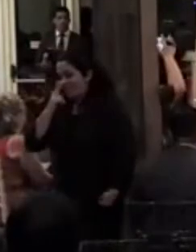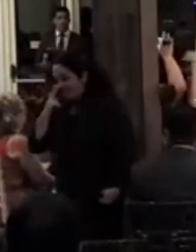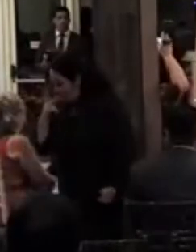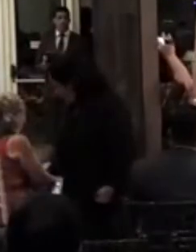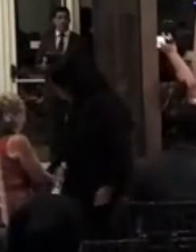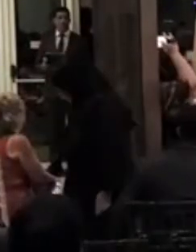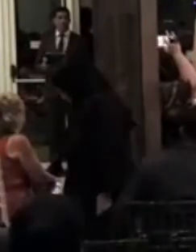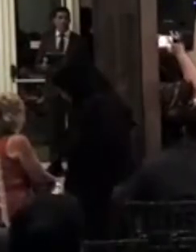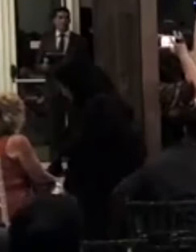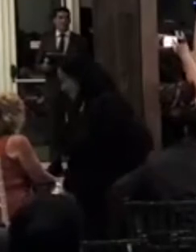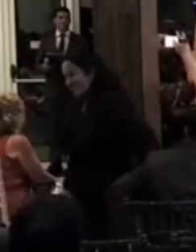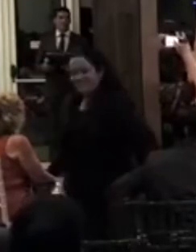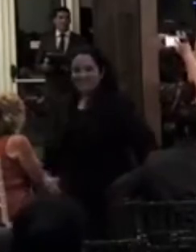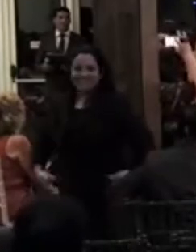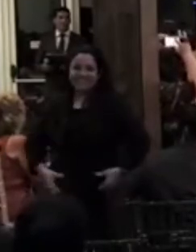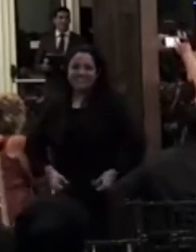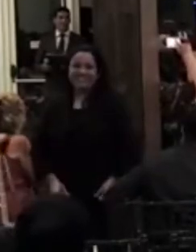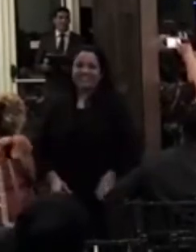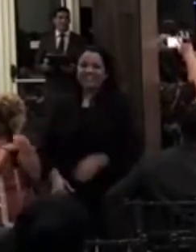5 afaves.